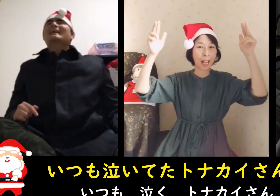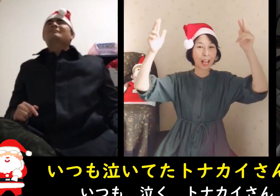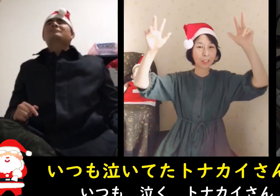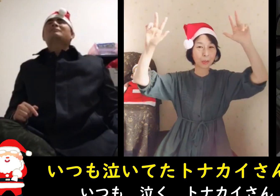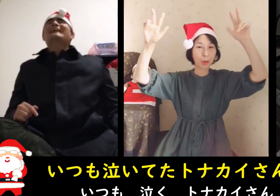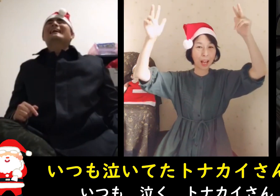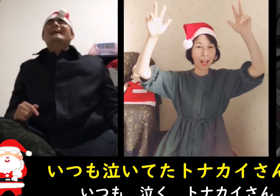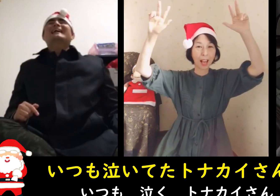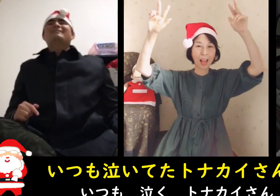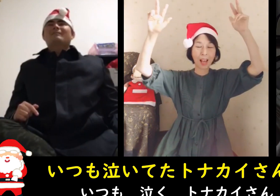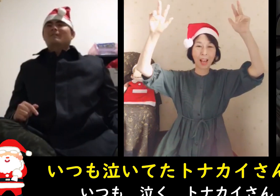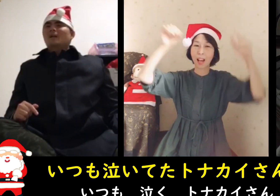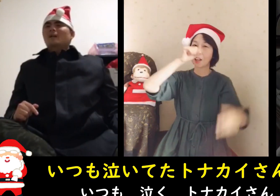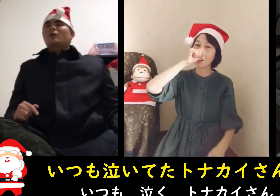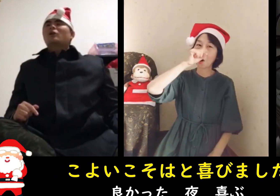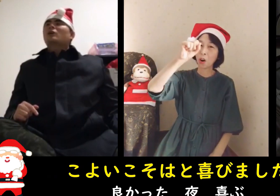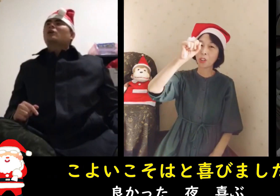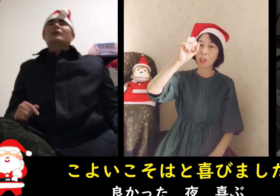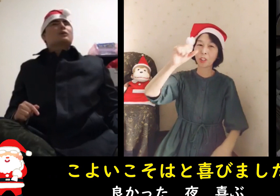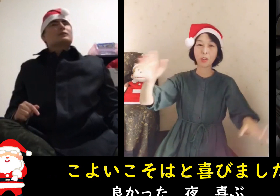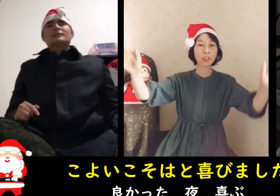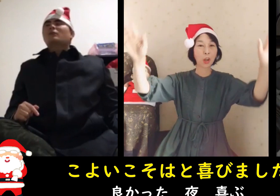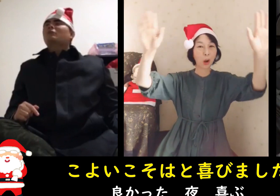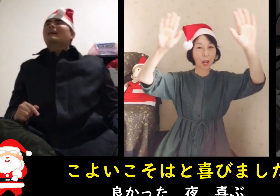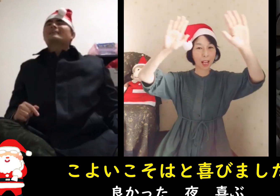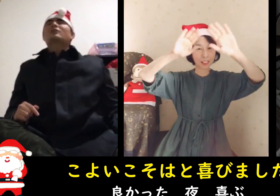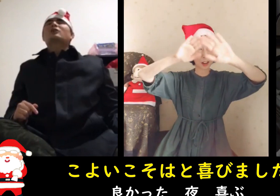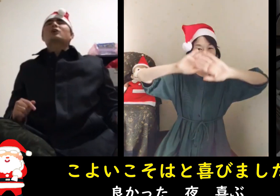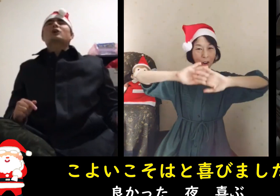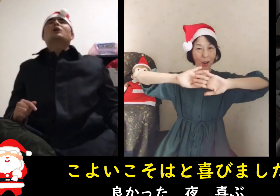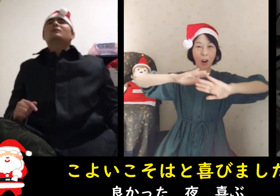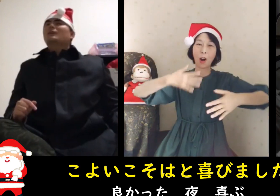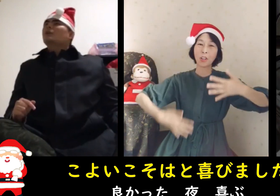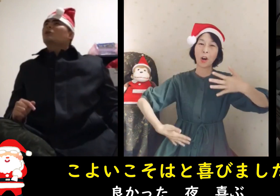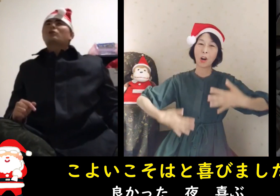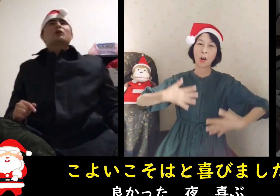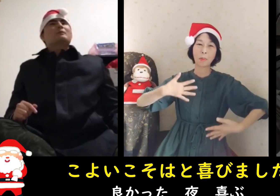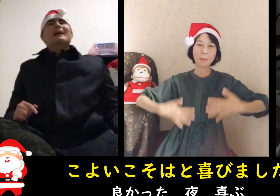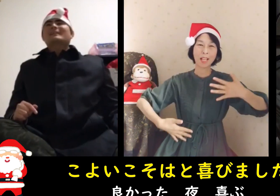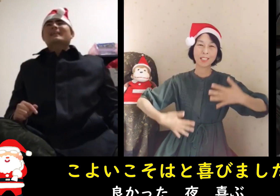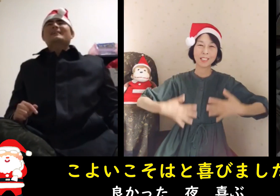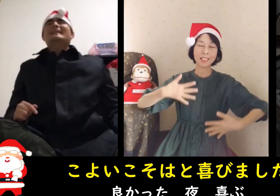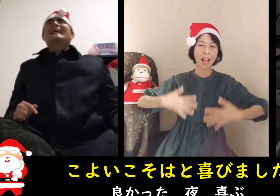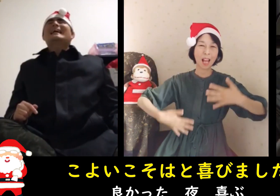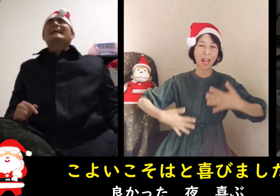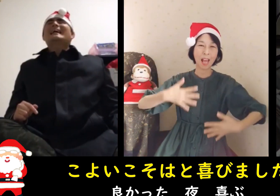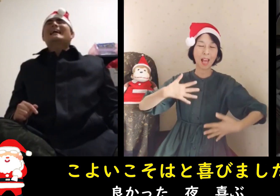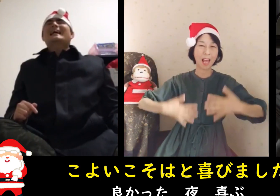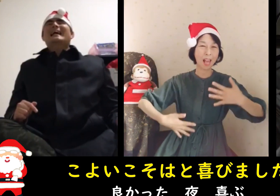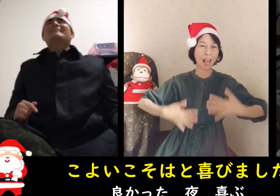イさんは、今宵こそはと喜びました